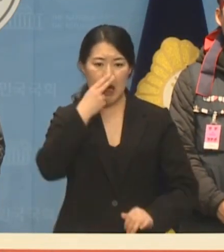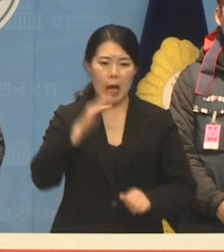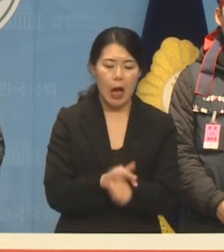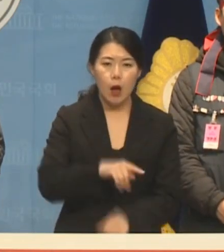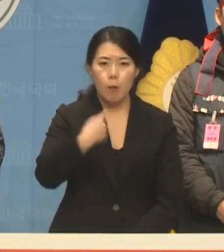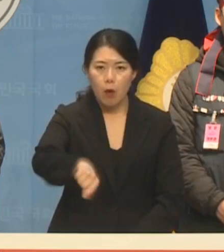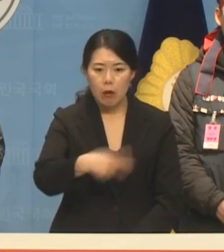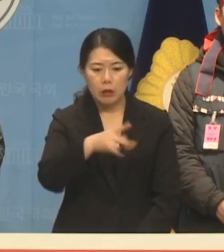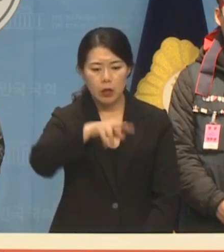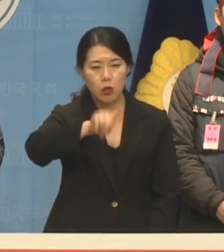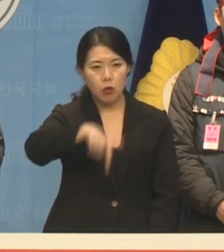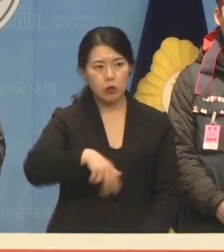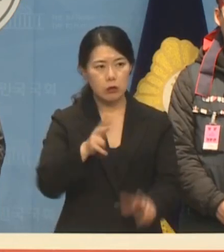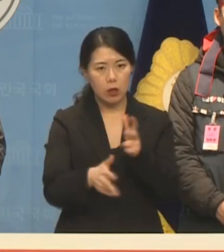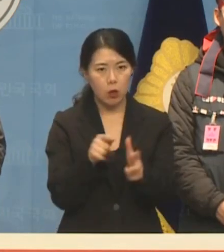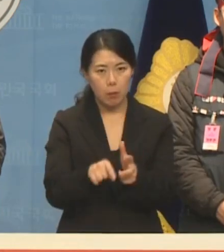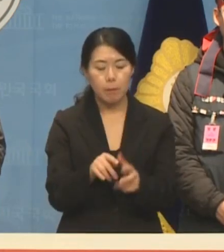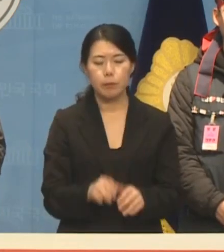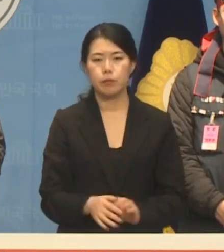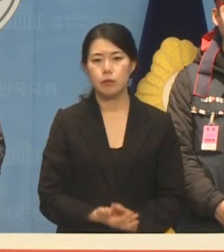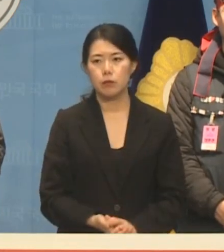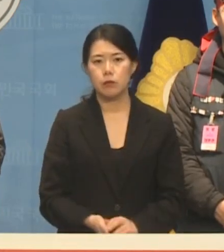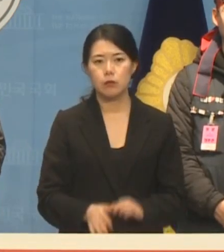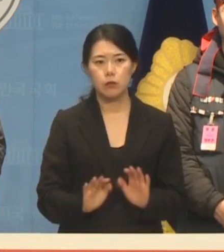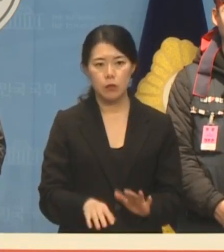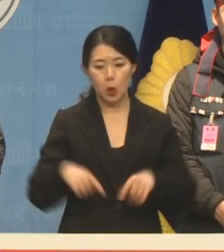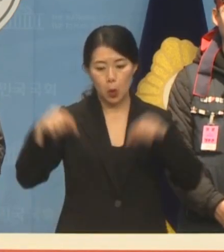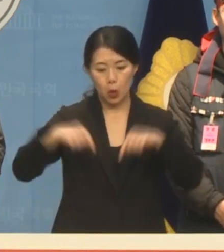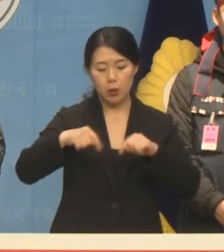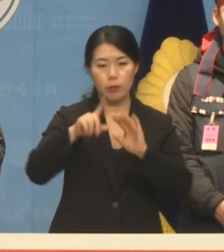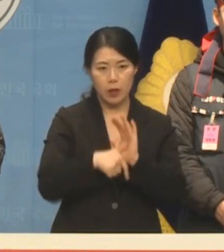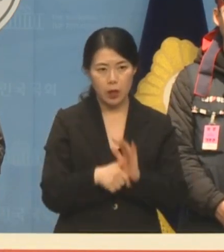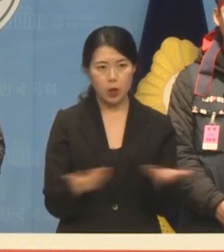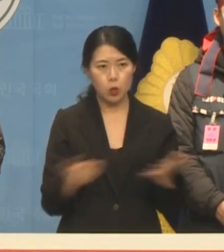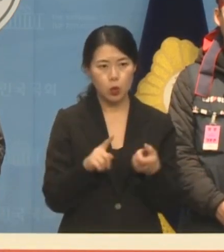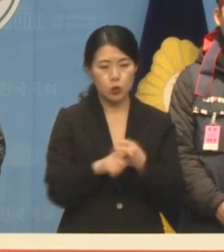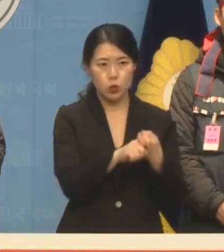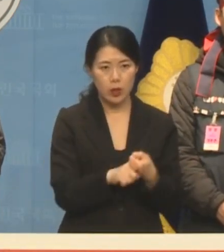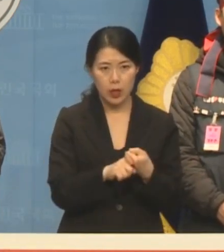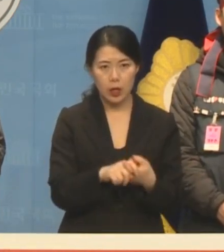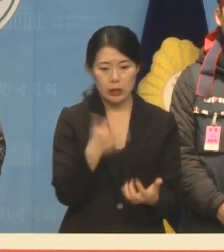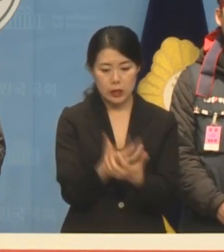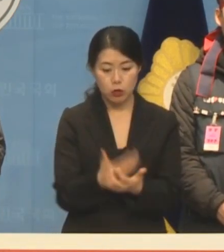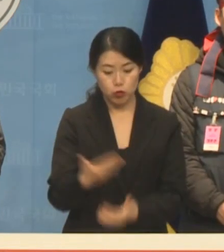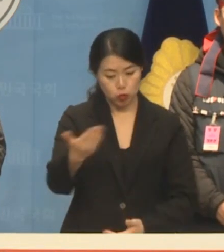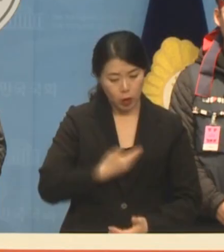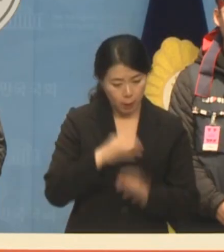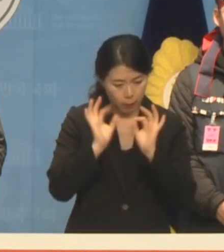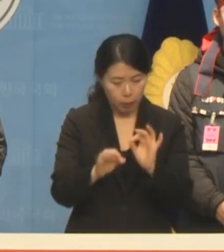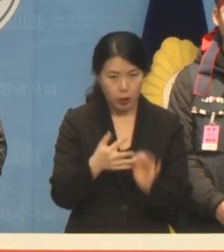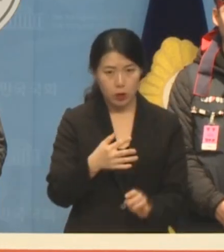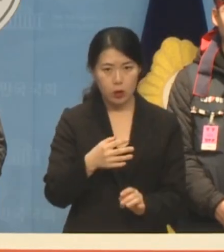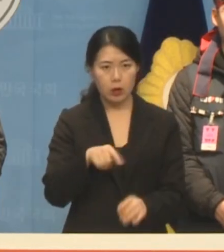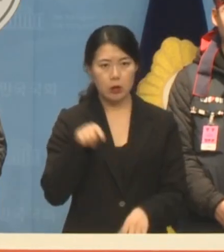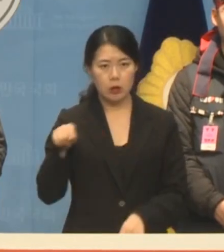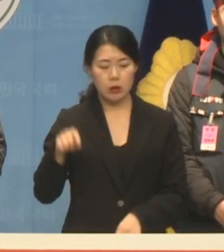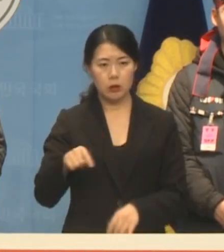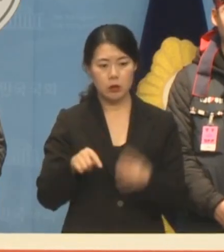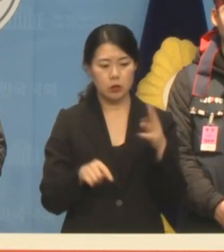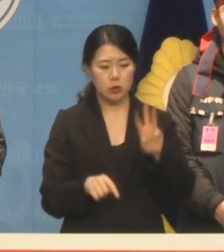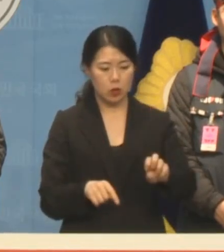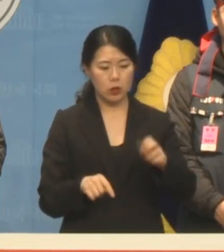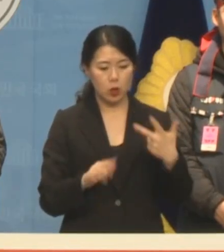것은 대덕산업이 단체 교섭 과정에서 노조에 제출한 자료에는 동서석유학 내